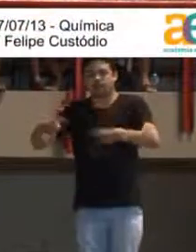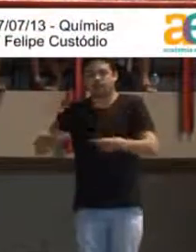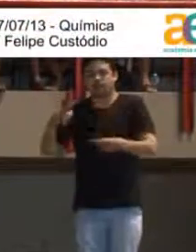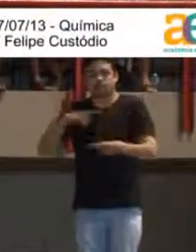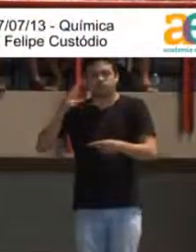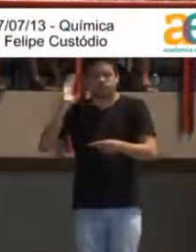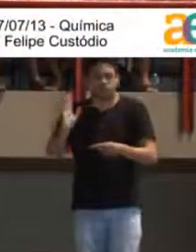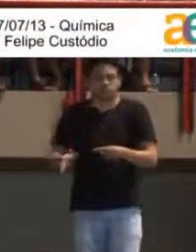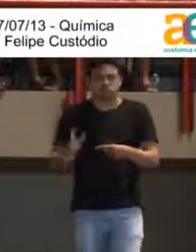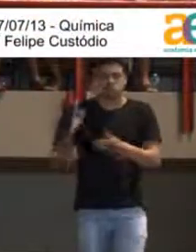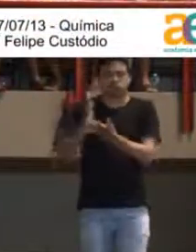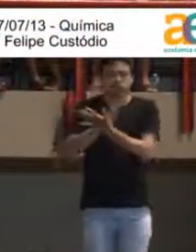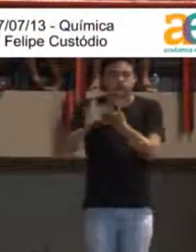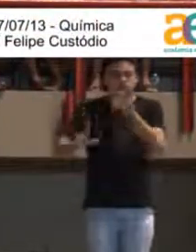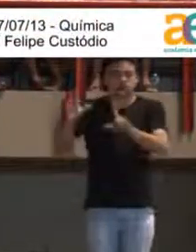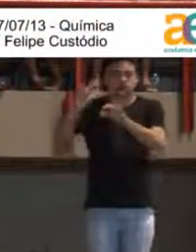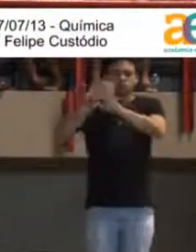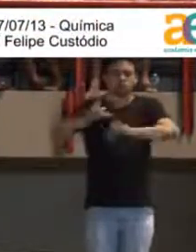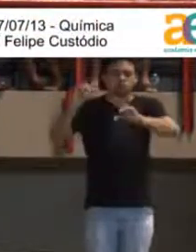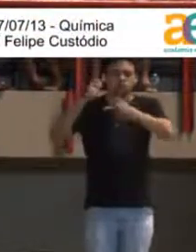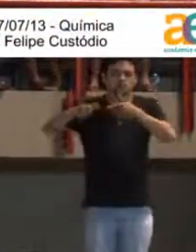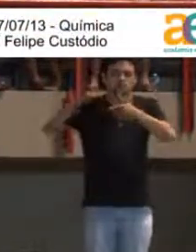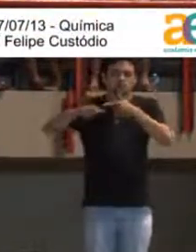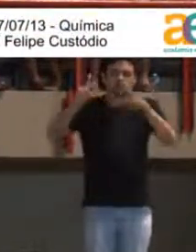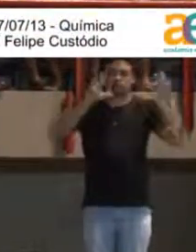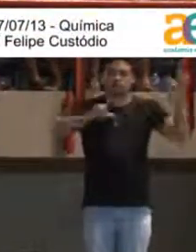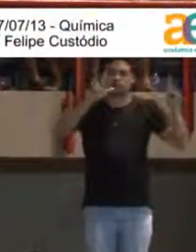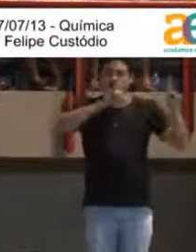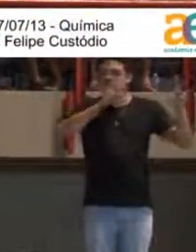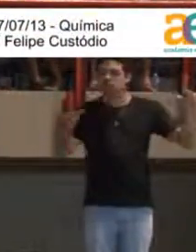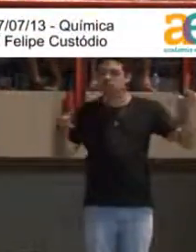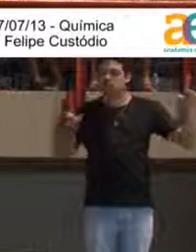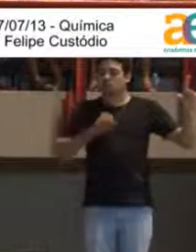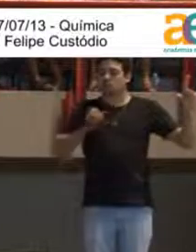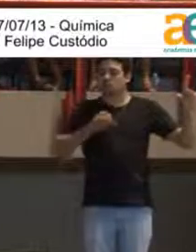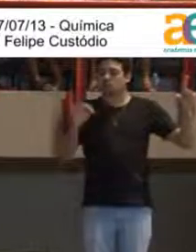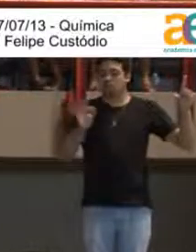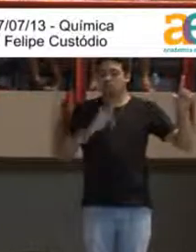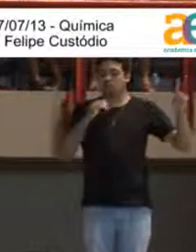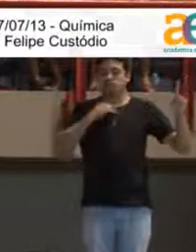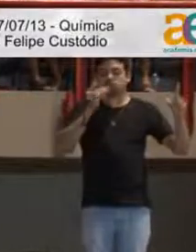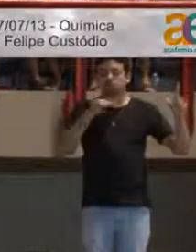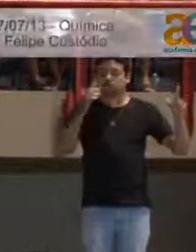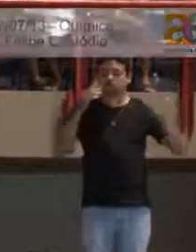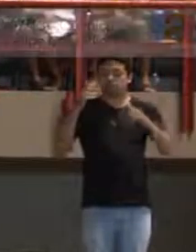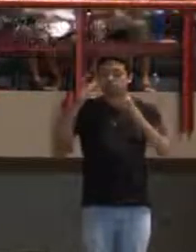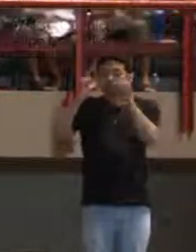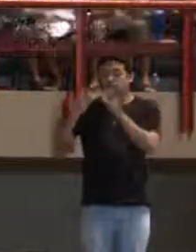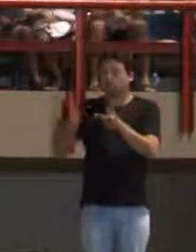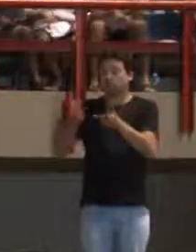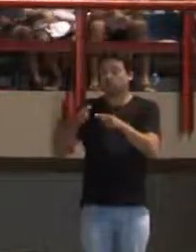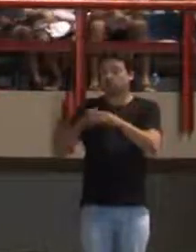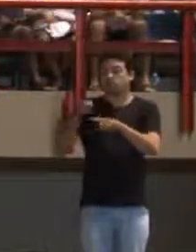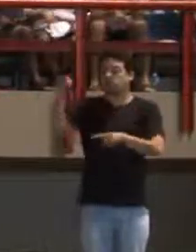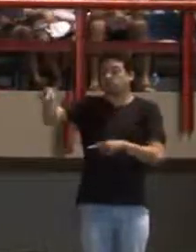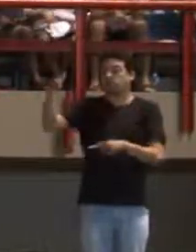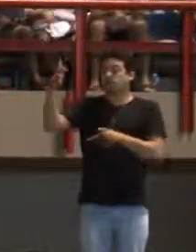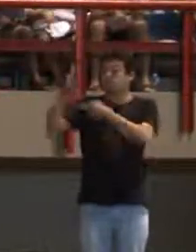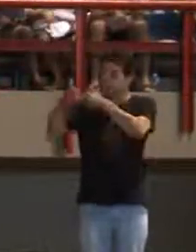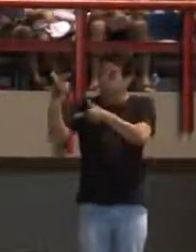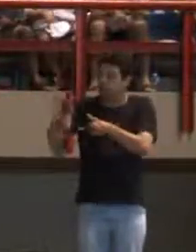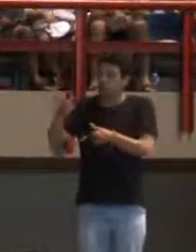no noticiário, que está tendo problema de guerra na África. Ninguém está nem aí. Por quê? Porque lá não tem